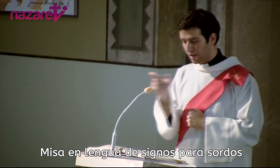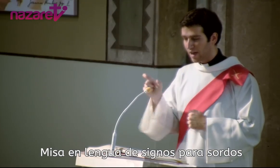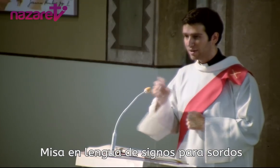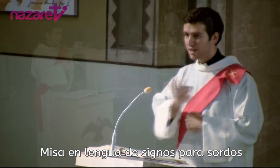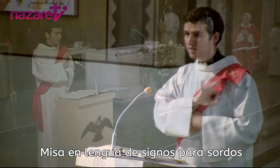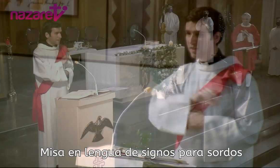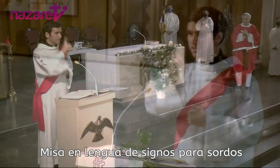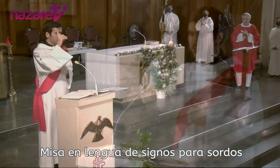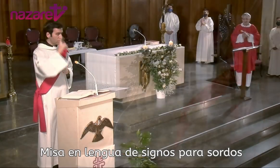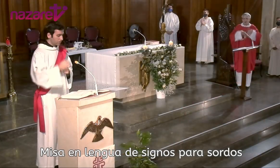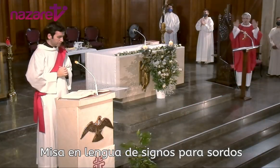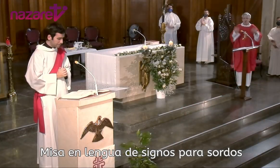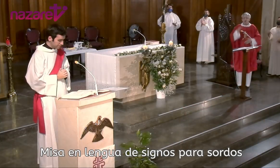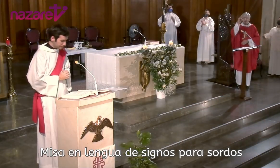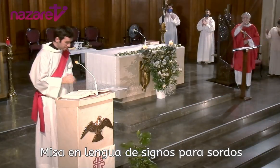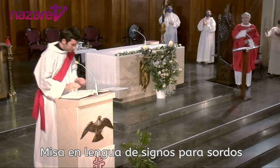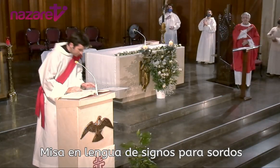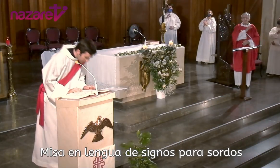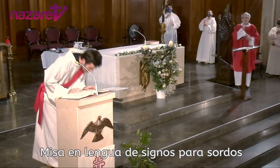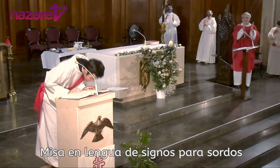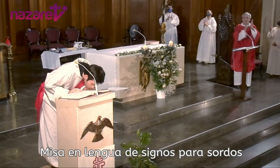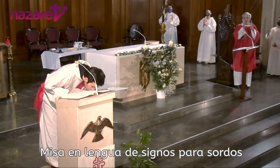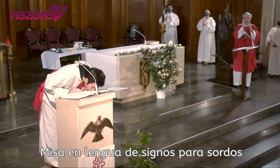Palabra del Señor. Gloria a ti.